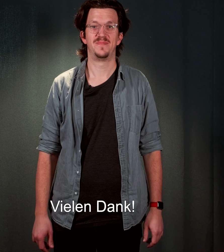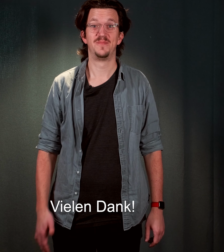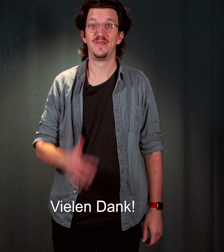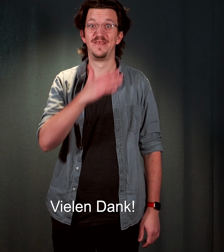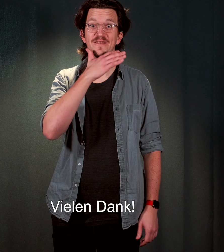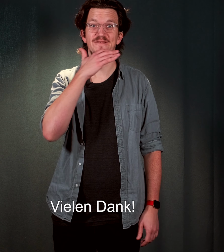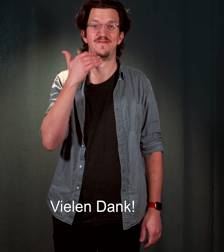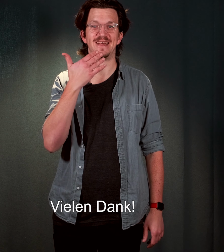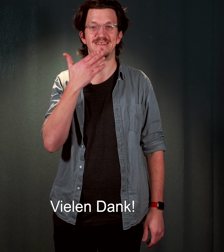Vielen Dank.